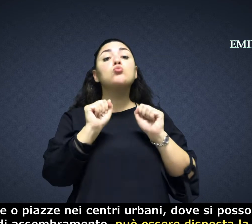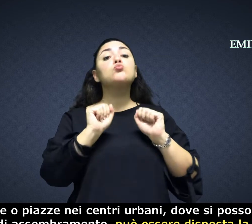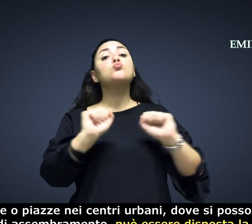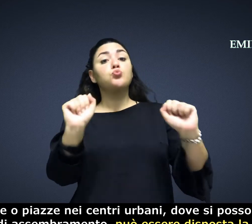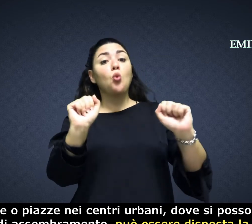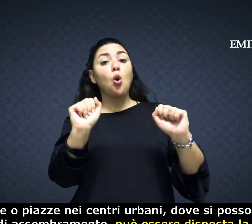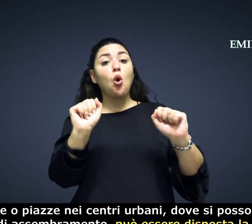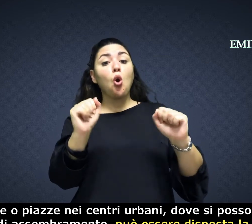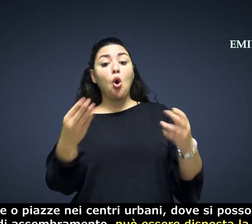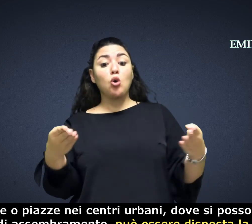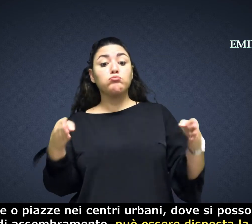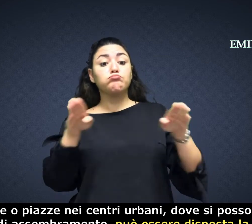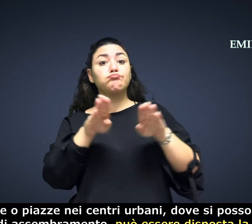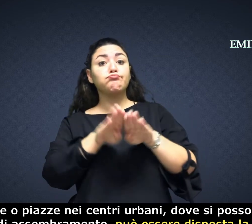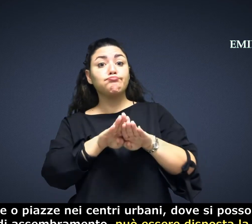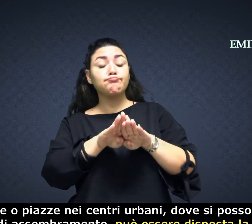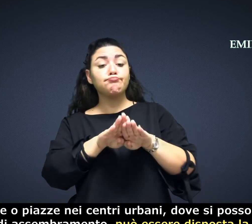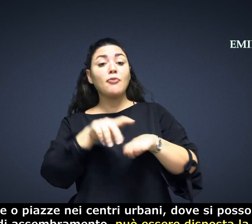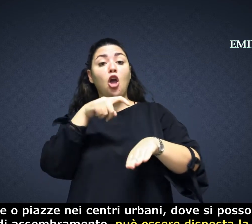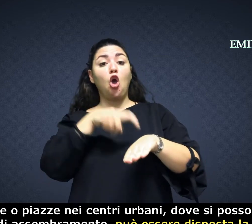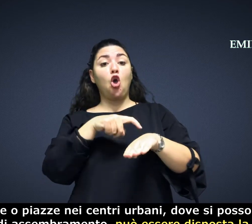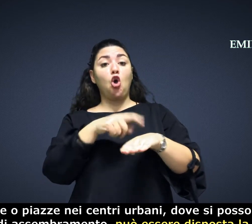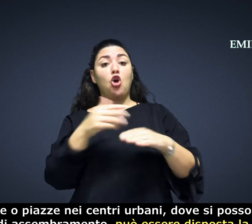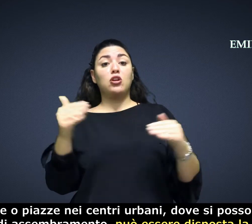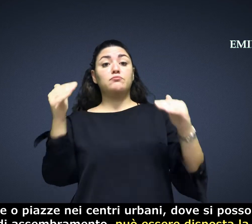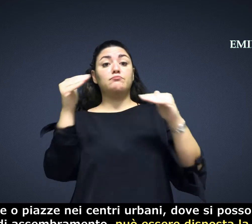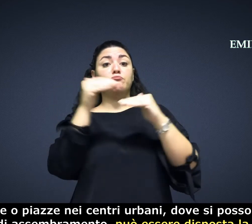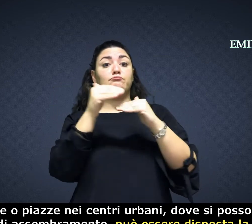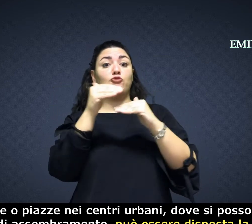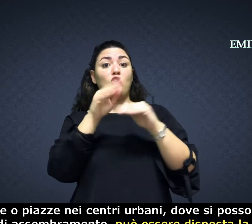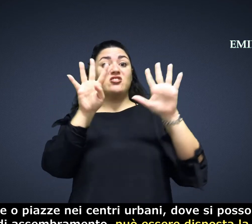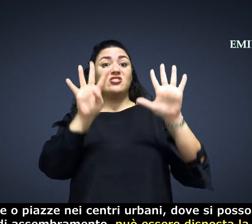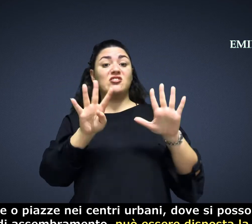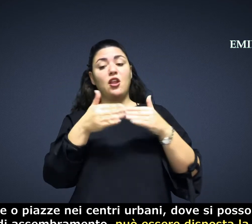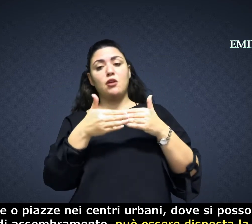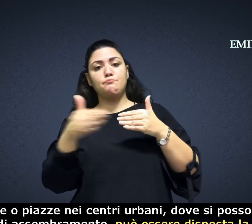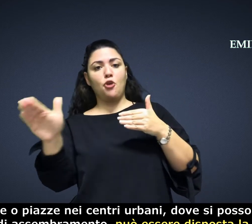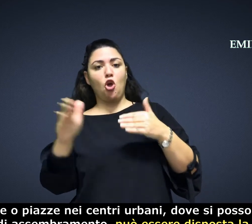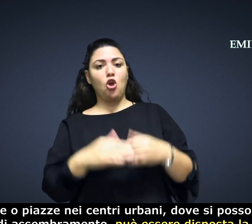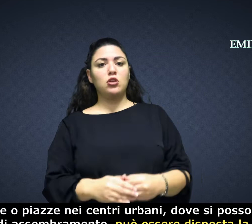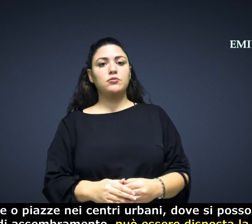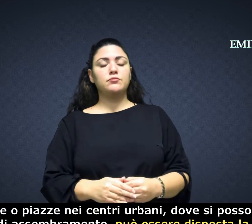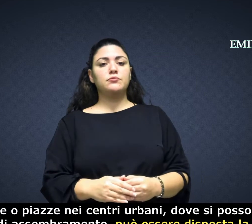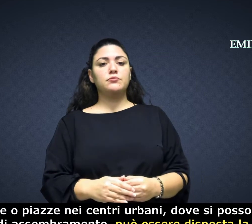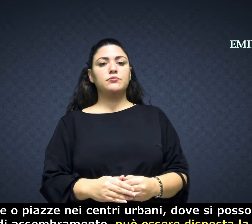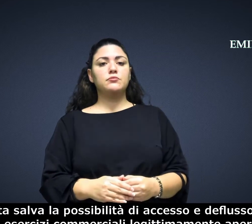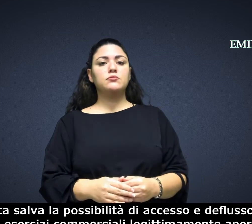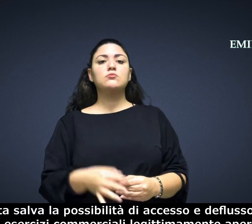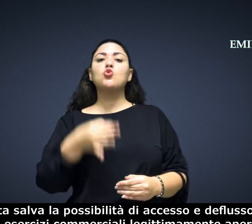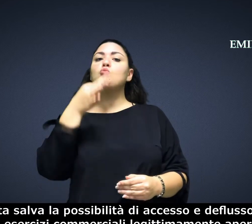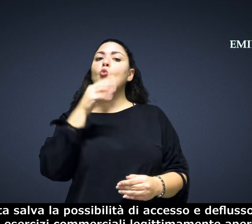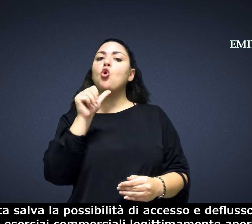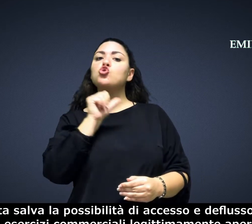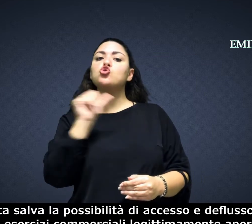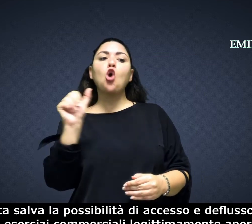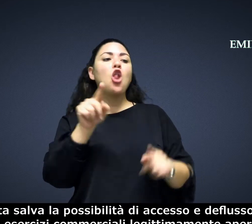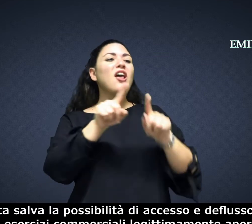può essere disposta la chiusura al pubblico dopo le ore 21, fatta salva la possibilità di accesso e deflusso agli